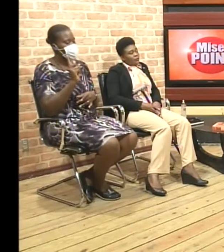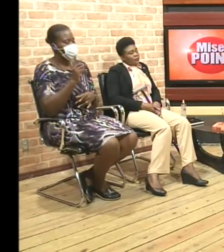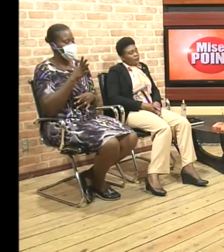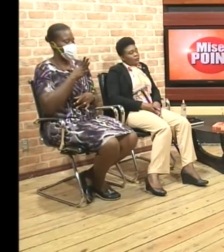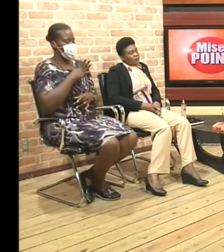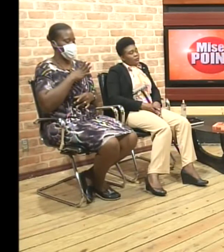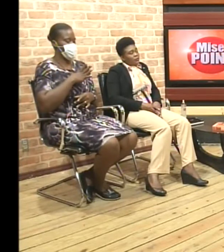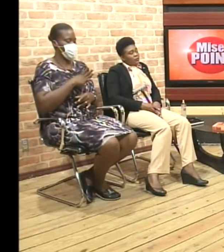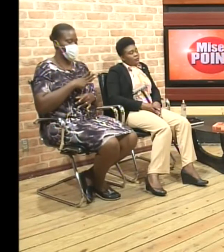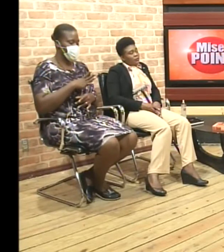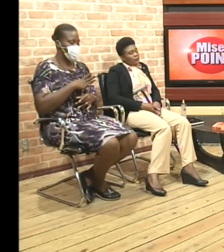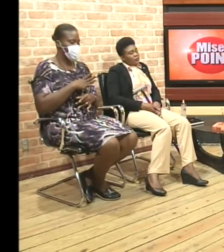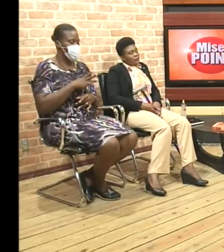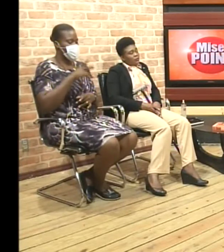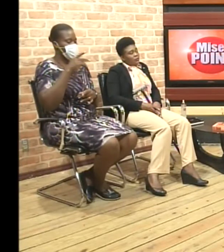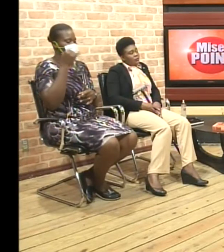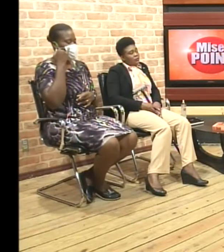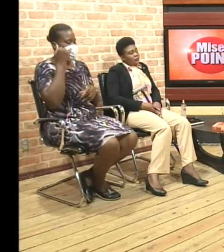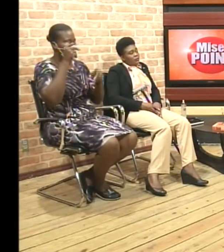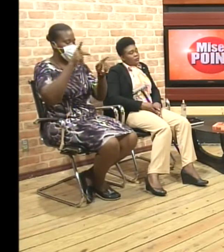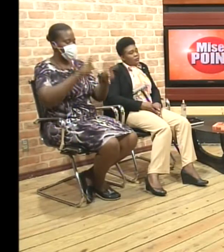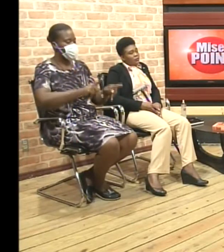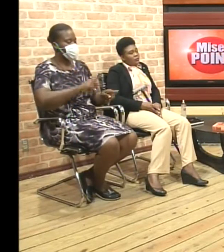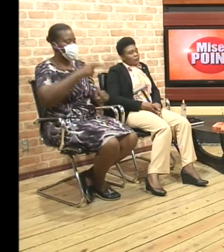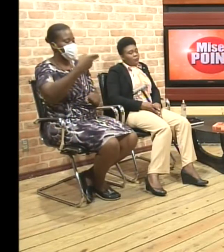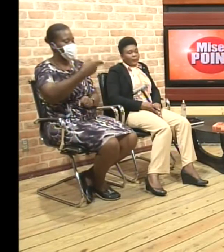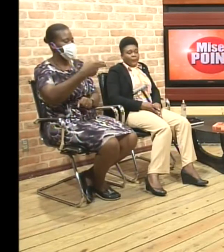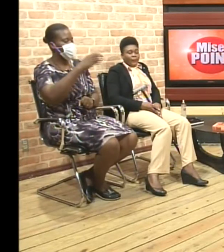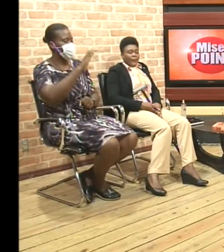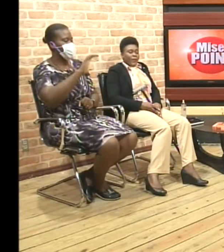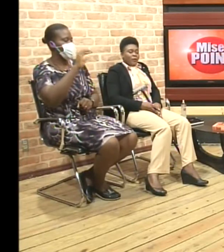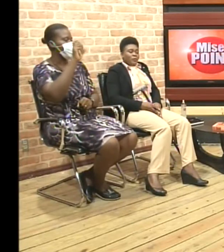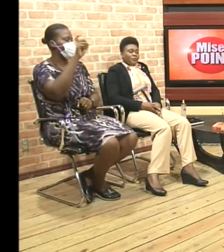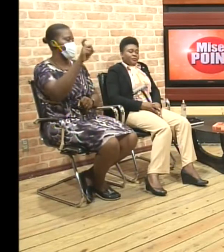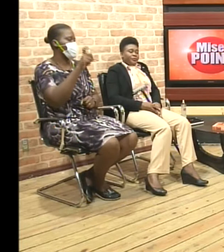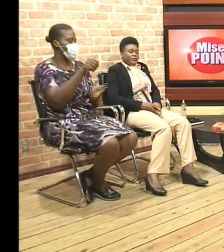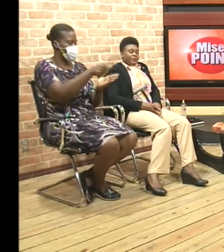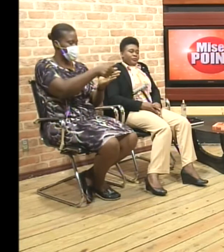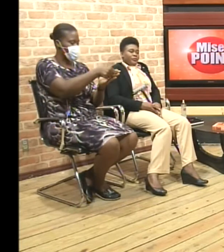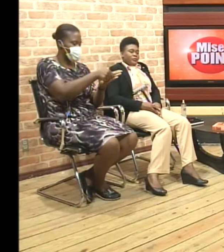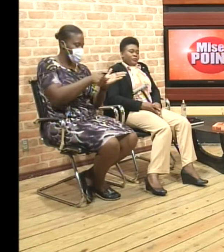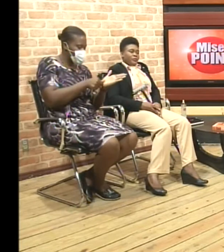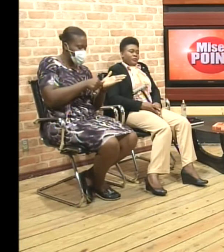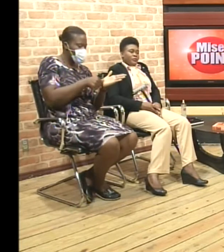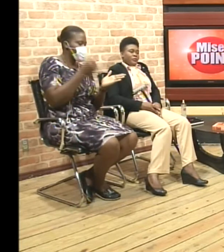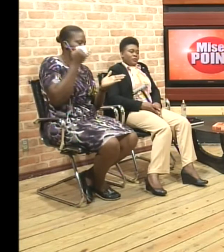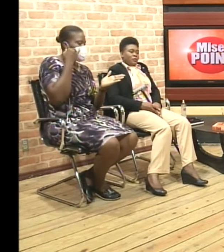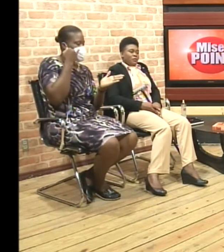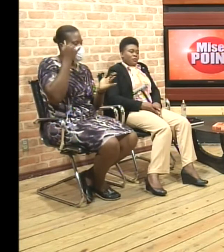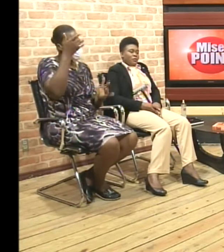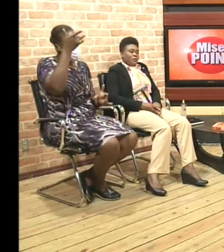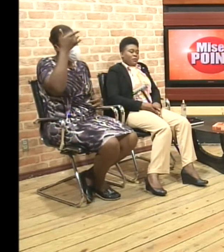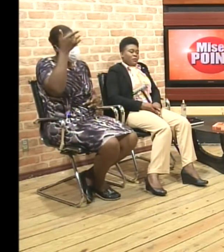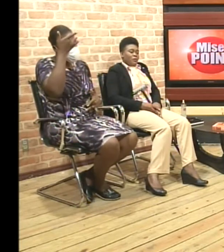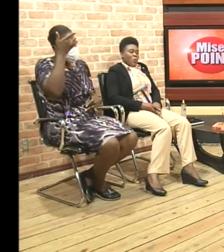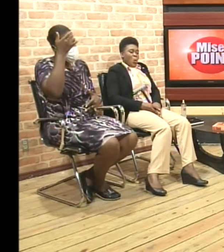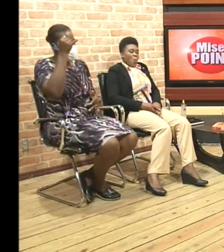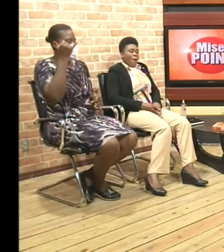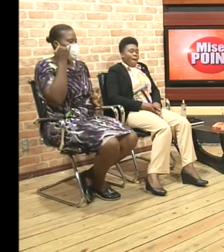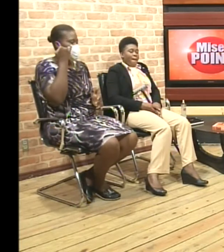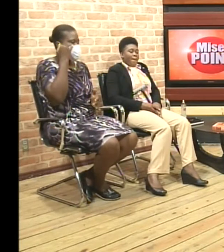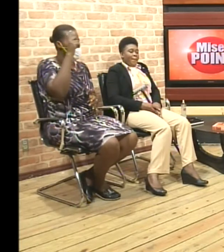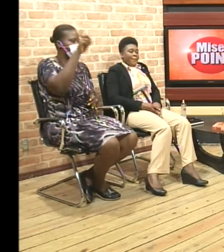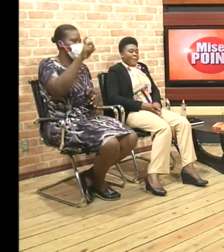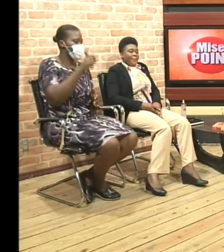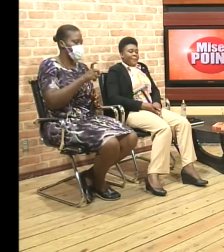un handicapé, besoin de faire une opération, s'il est malade, s'il a besoin d'assistance dans l'État, laisse le connaître, un côté